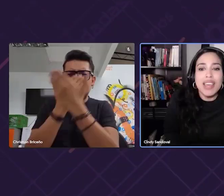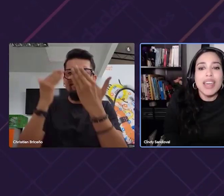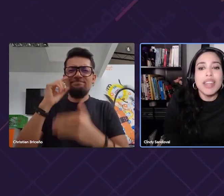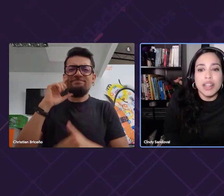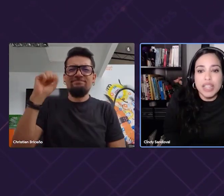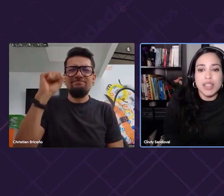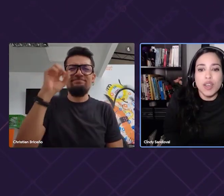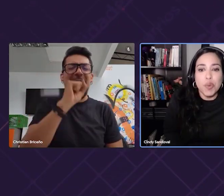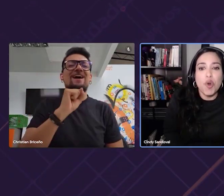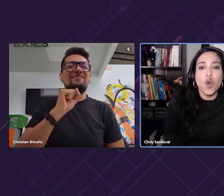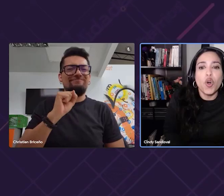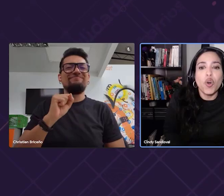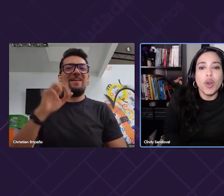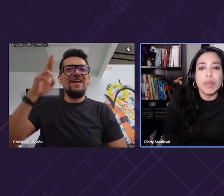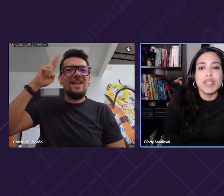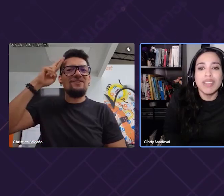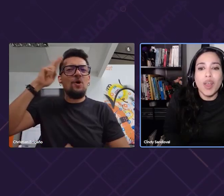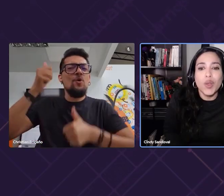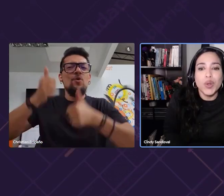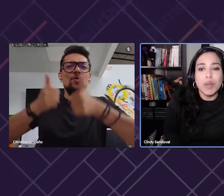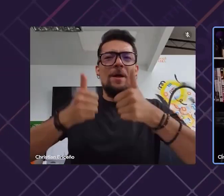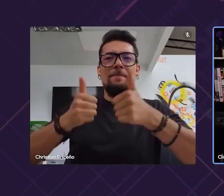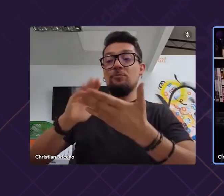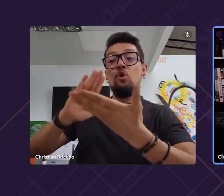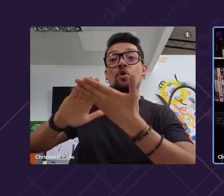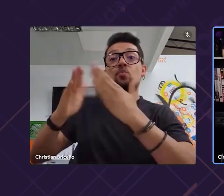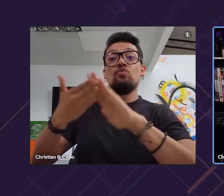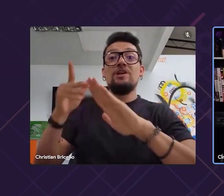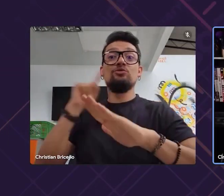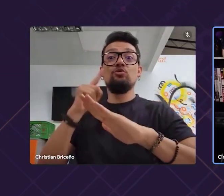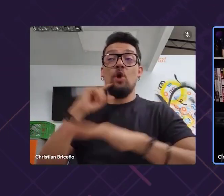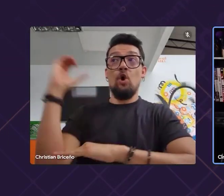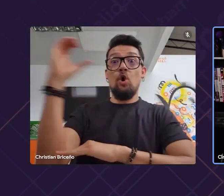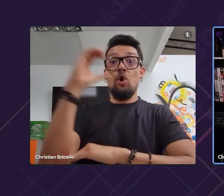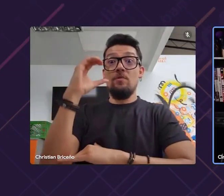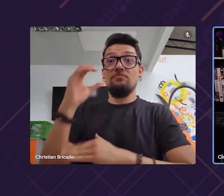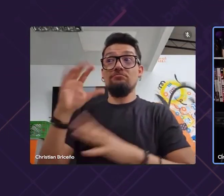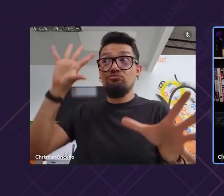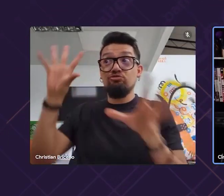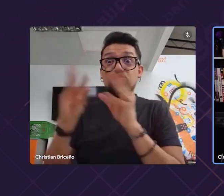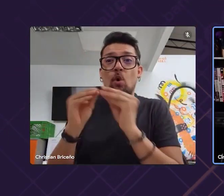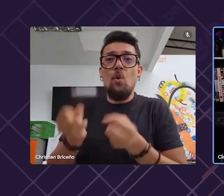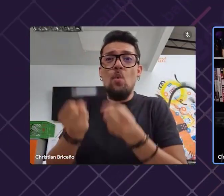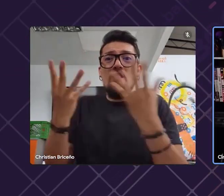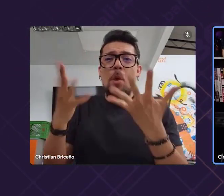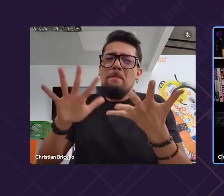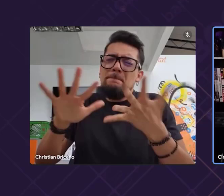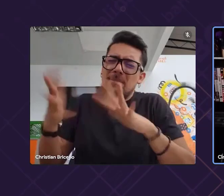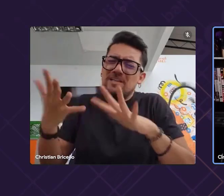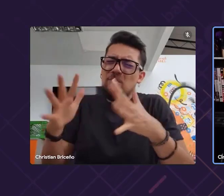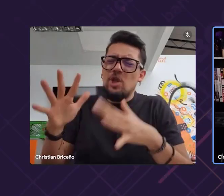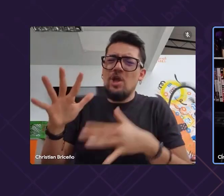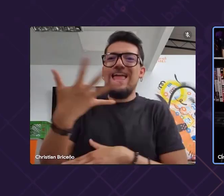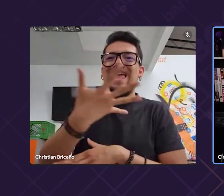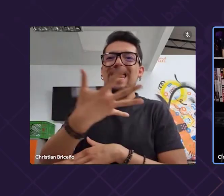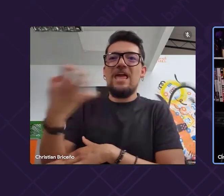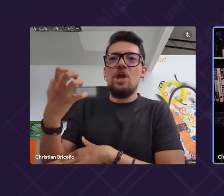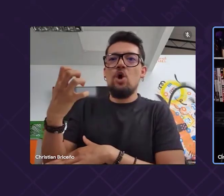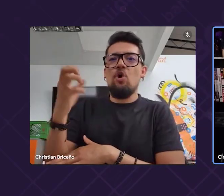trabajando ya en Canal 13 como presentador del programa Toma el Control, y más o menos